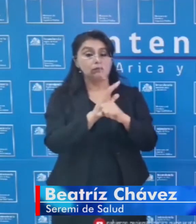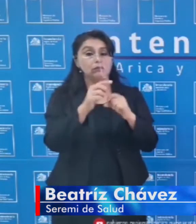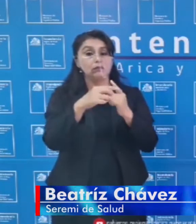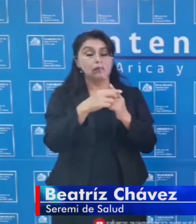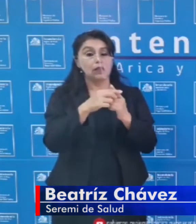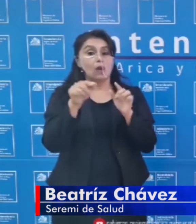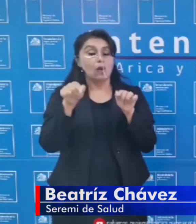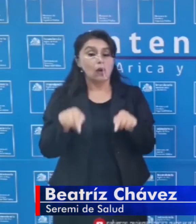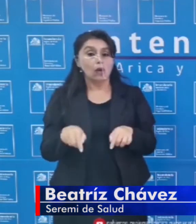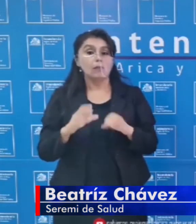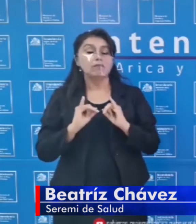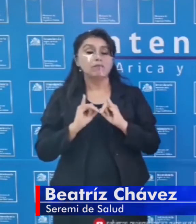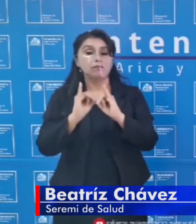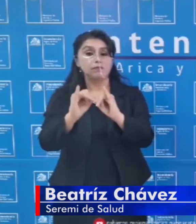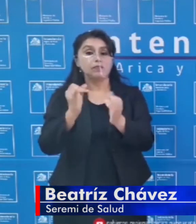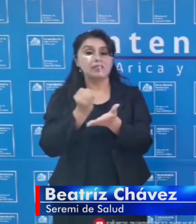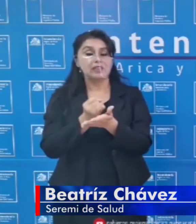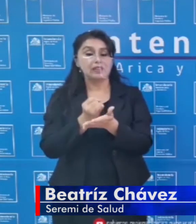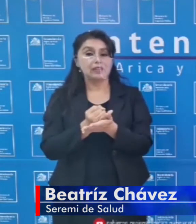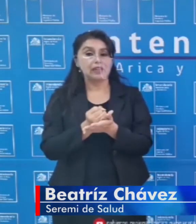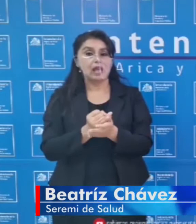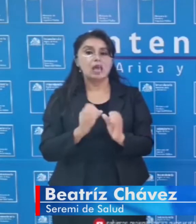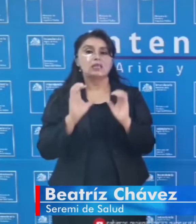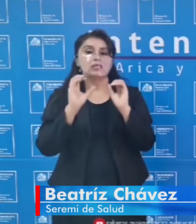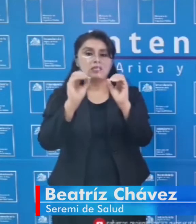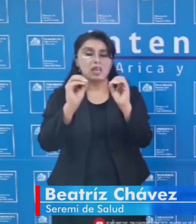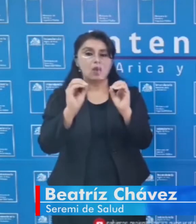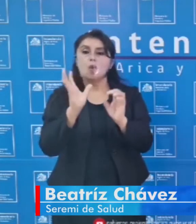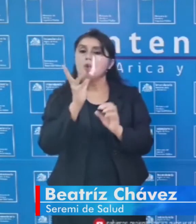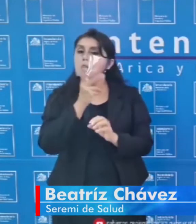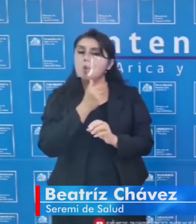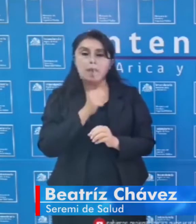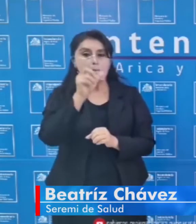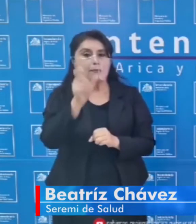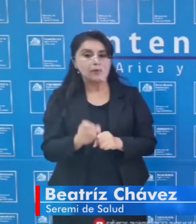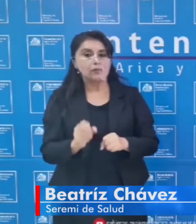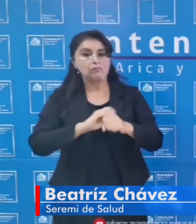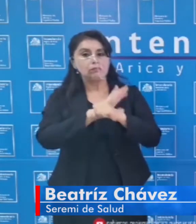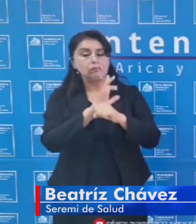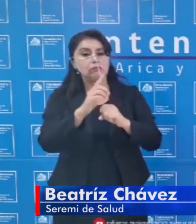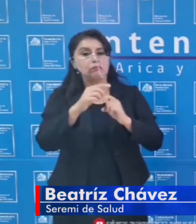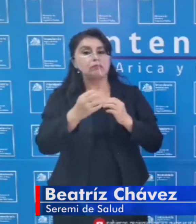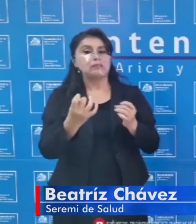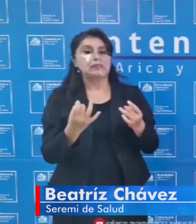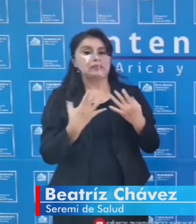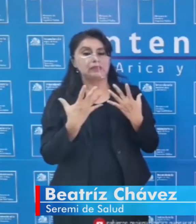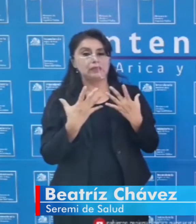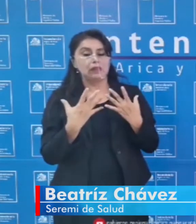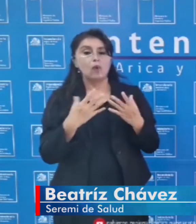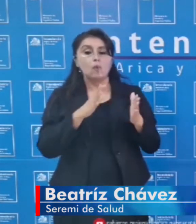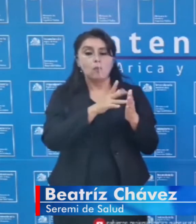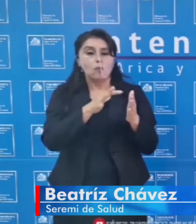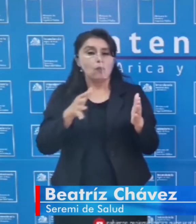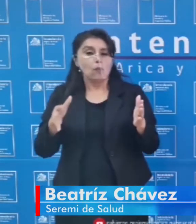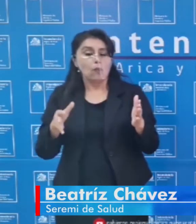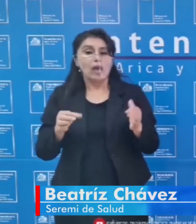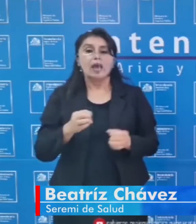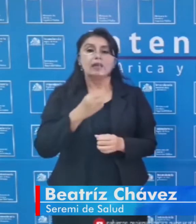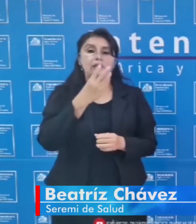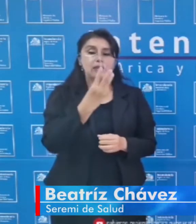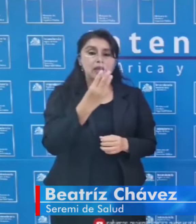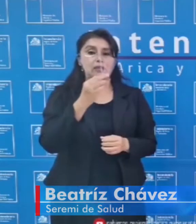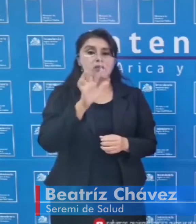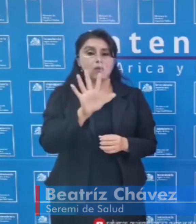informó nuestro intendente, es cero. No tenemos casos nuevos. Hacemos un total de 351 pacientes